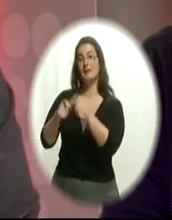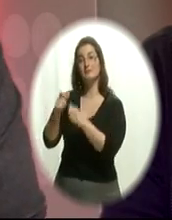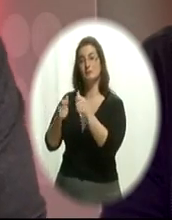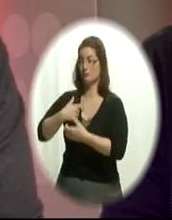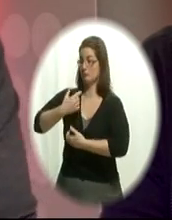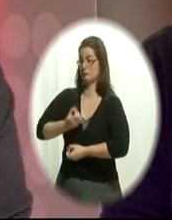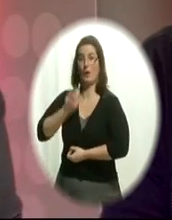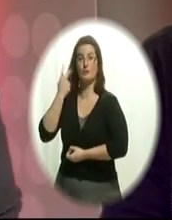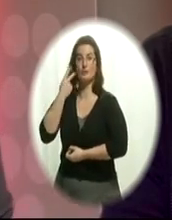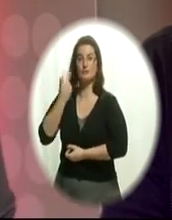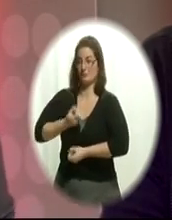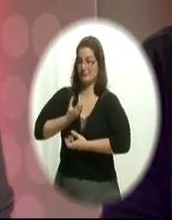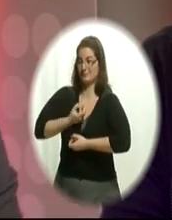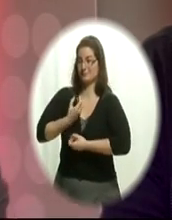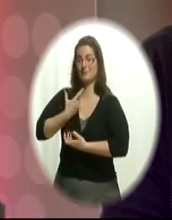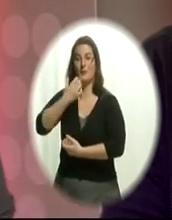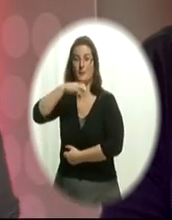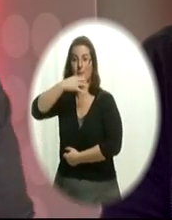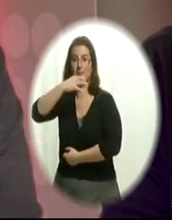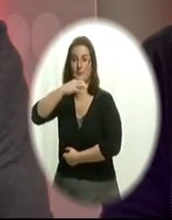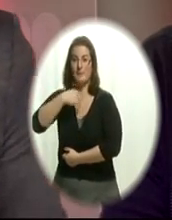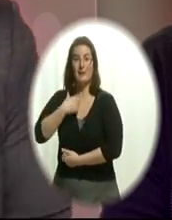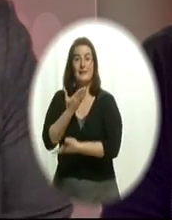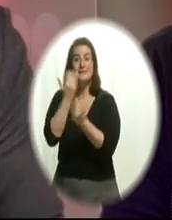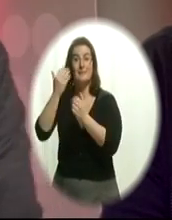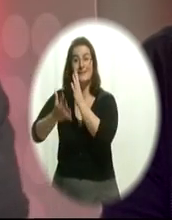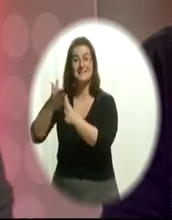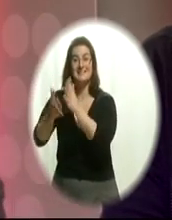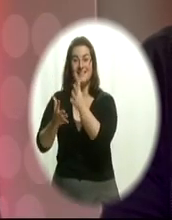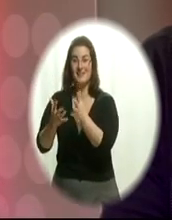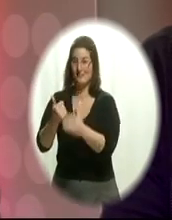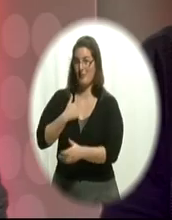personnes entendantes qui ne la connaissent pas. Moi, je la connais, mais pas vous.